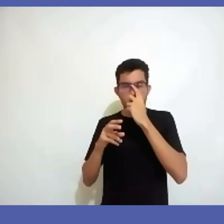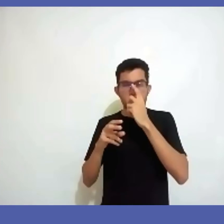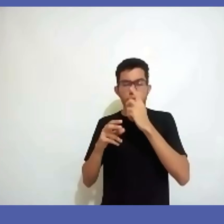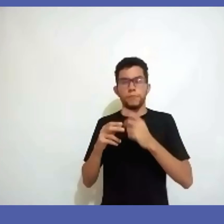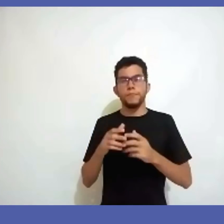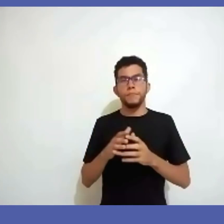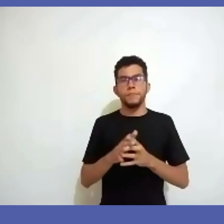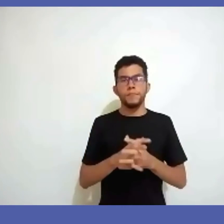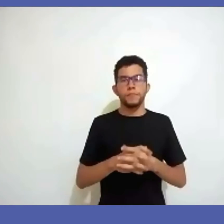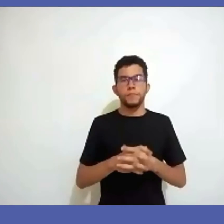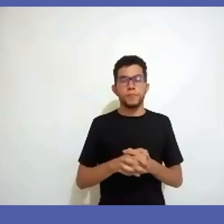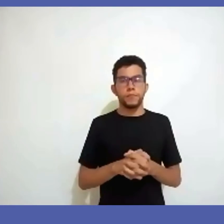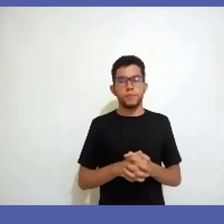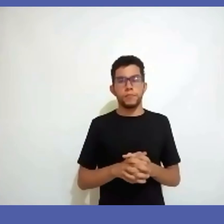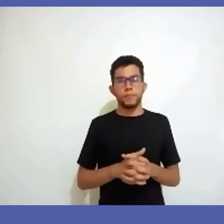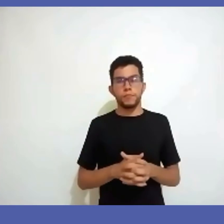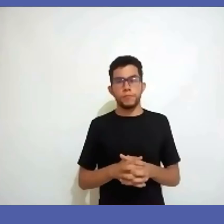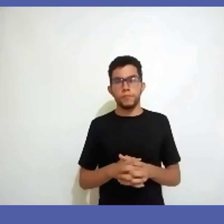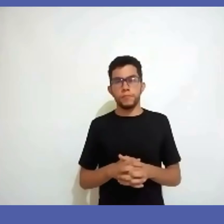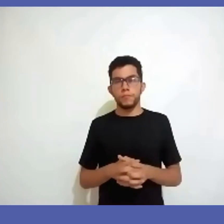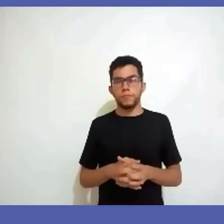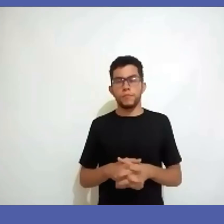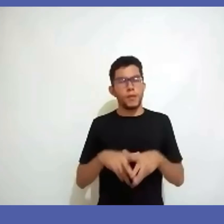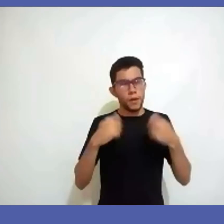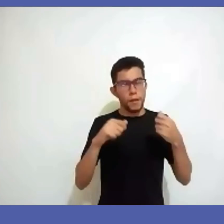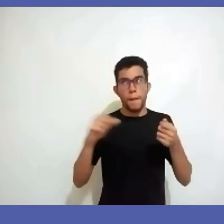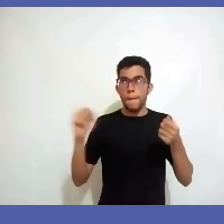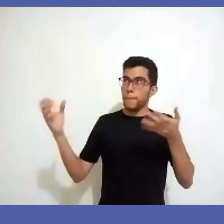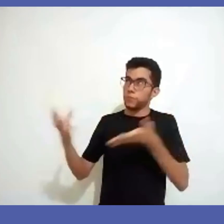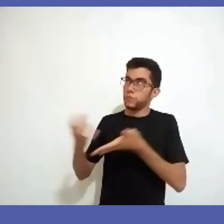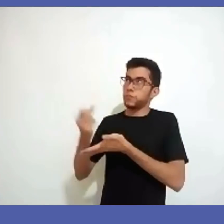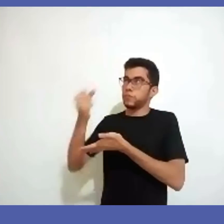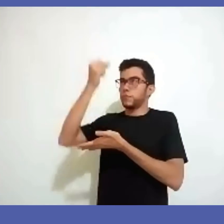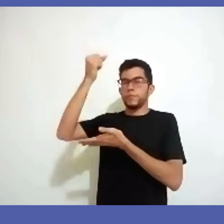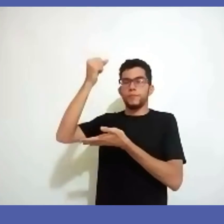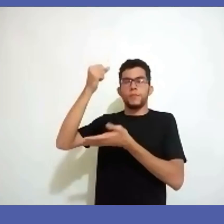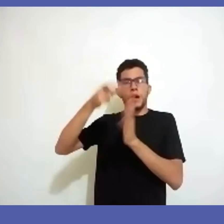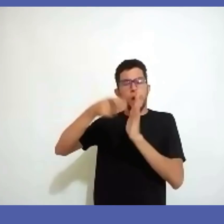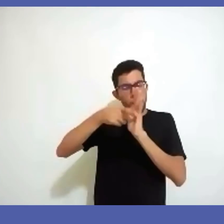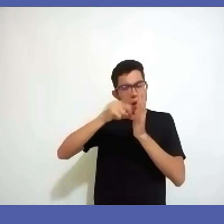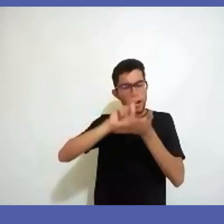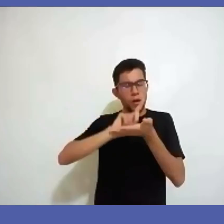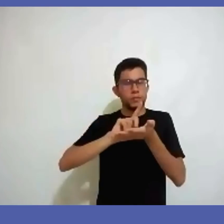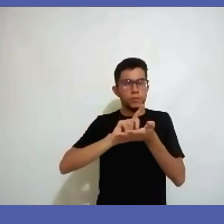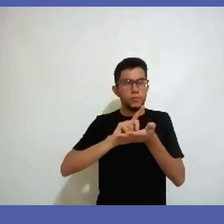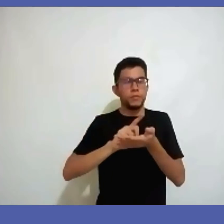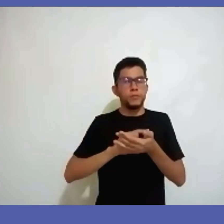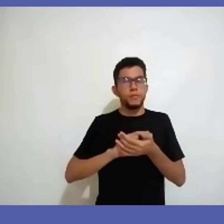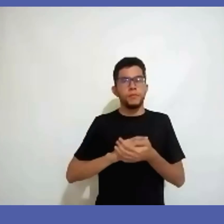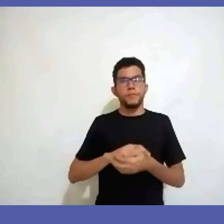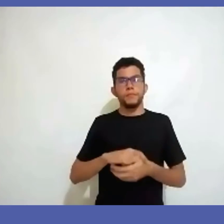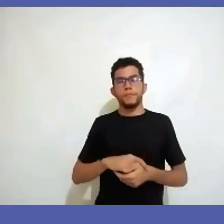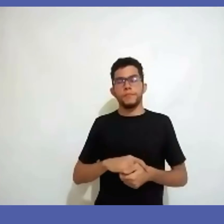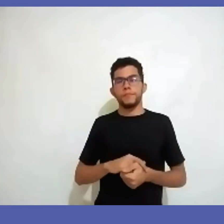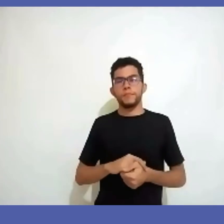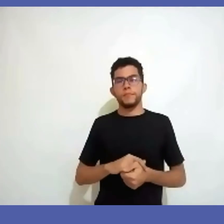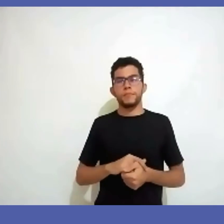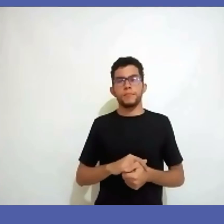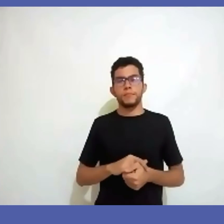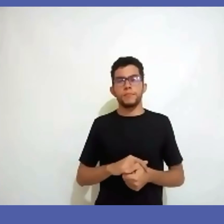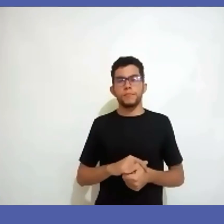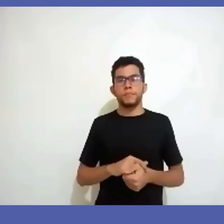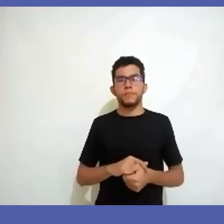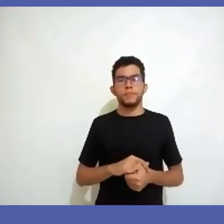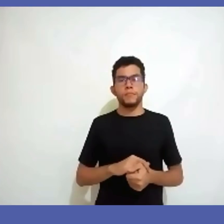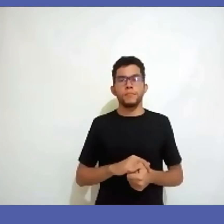vão ser arrebatados antes da grande tribulação. Então, visto isso, irmão, vou agora andar um pouco mais rápido, tá?